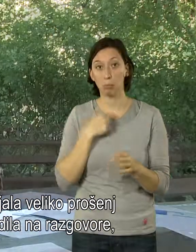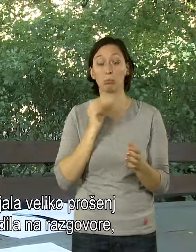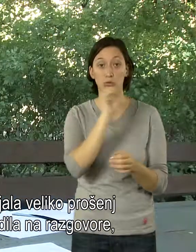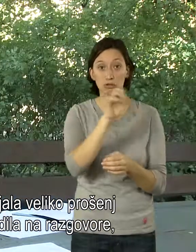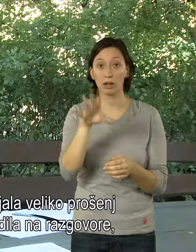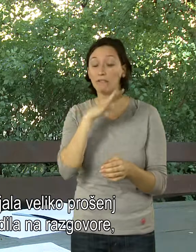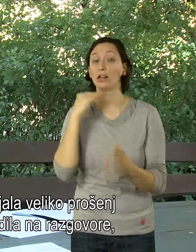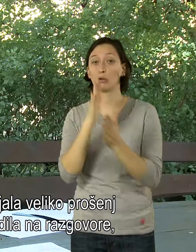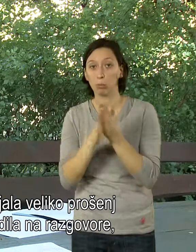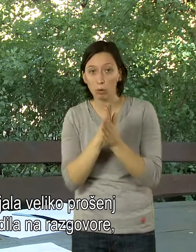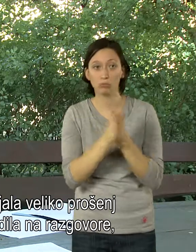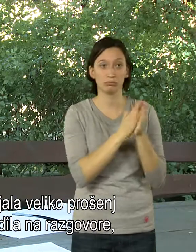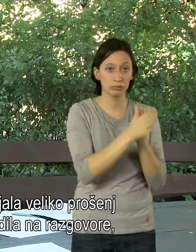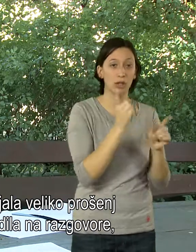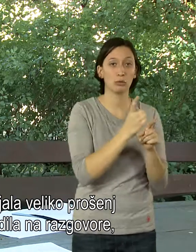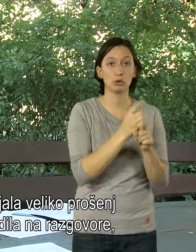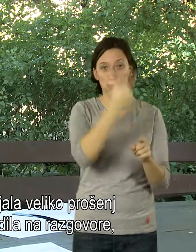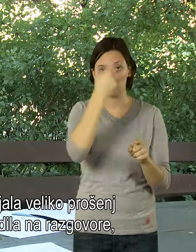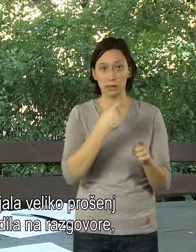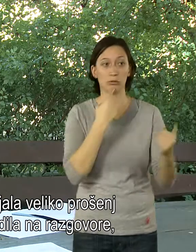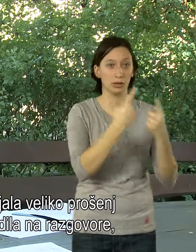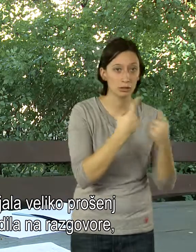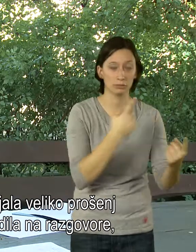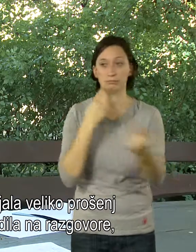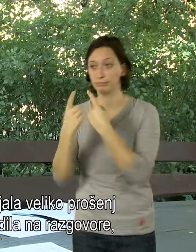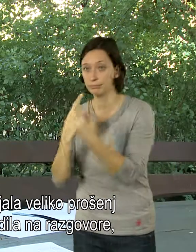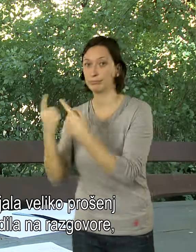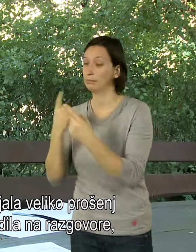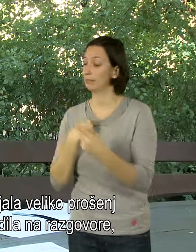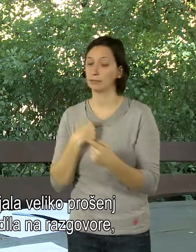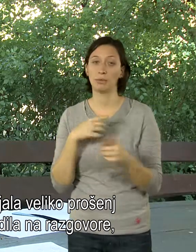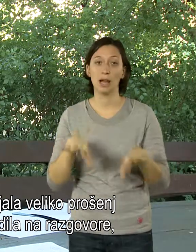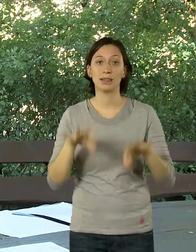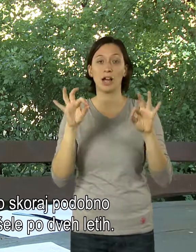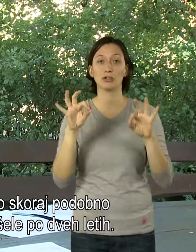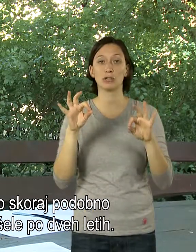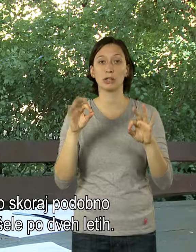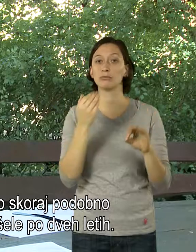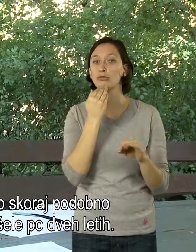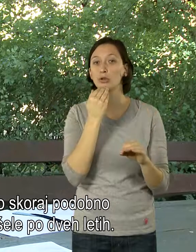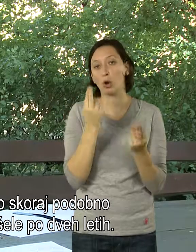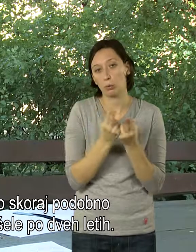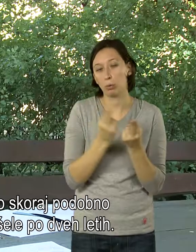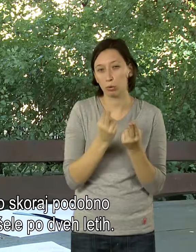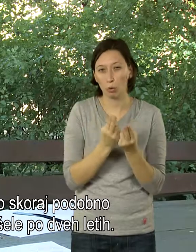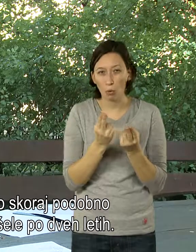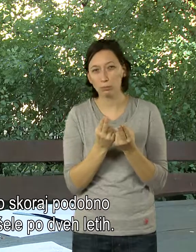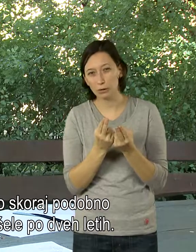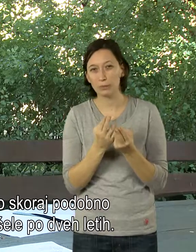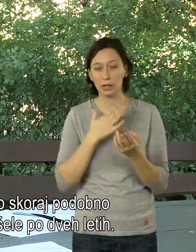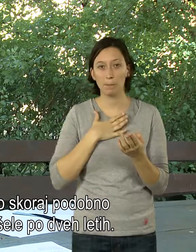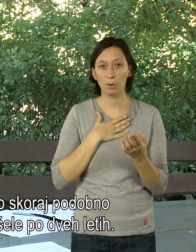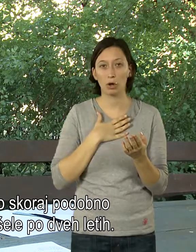pošiljala veliko prošenj, tudi hodila osebno na razgovore, sem našla